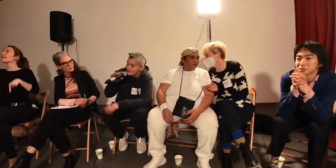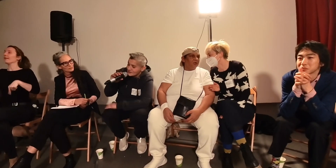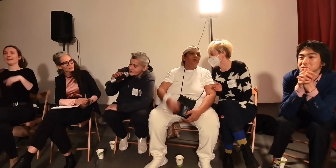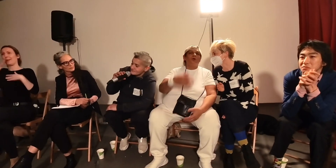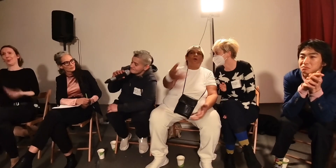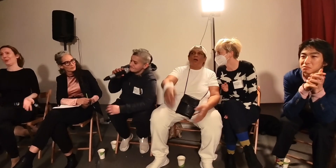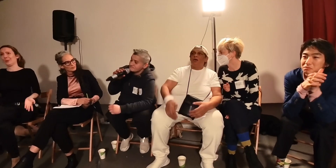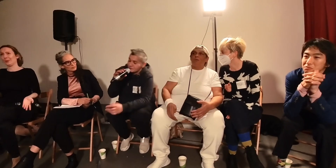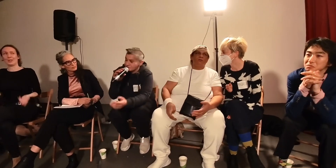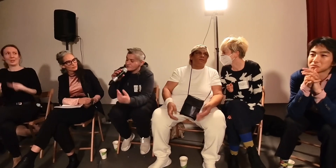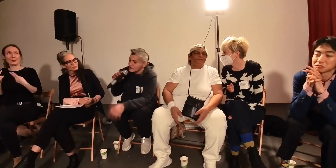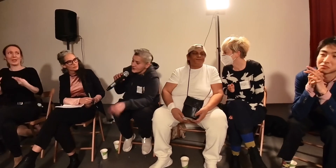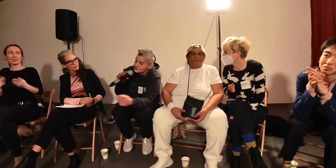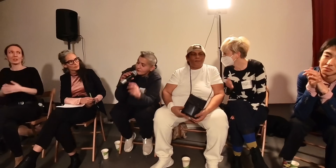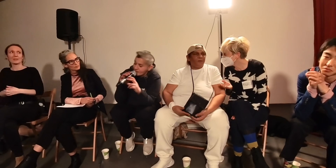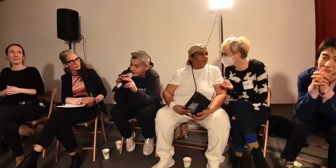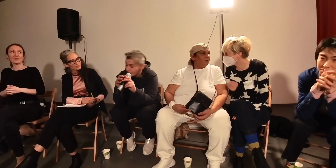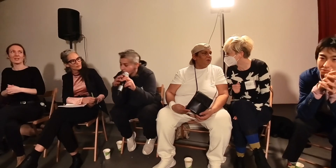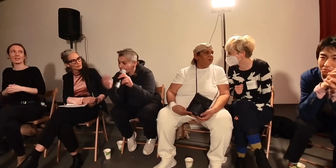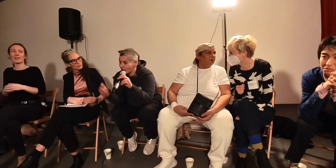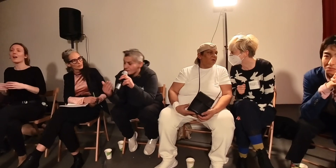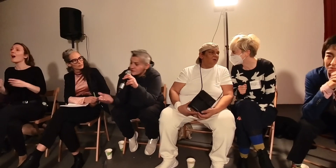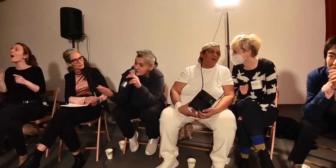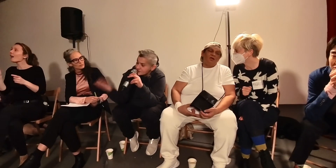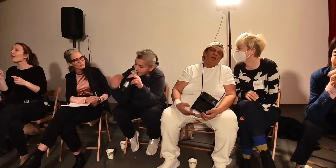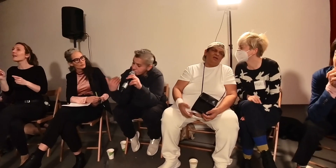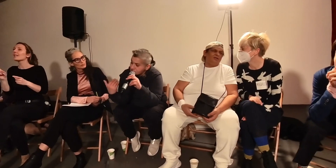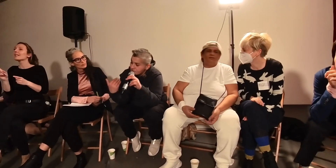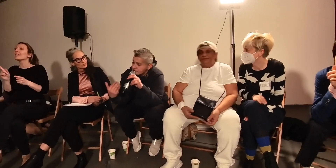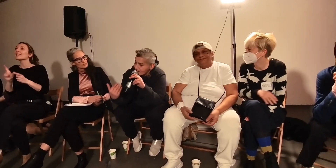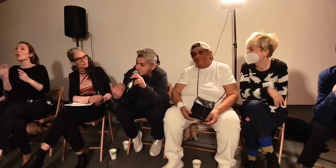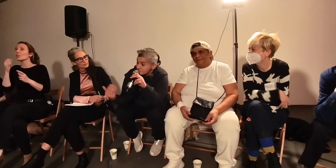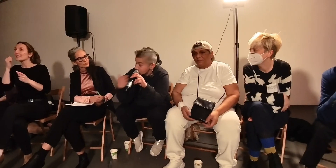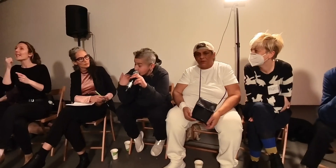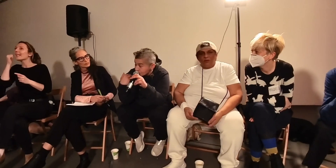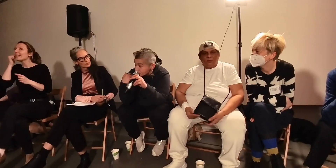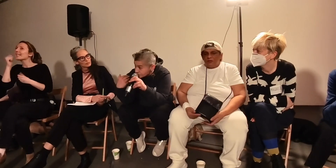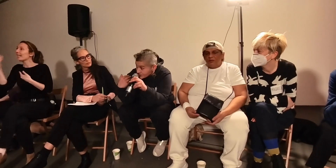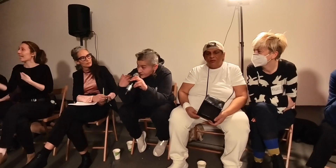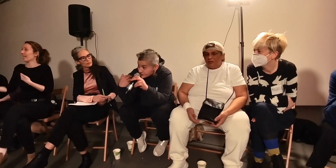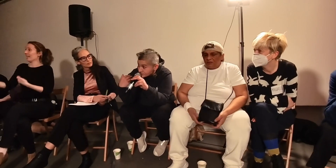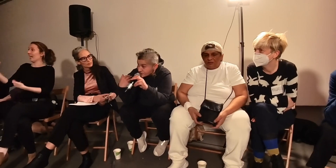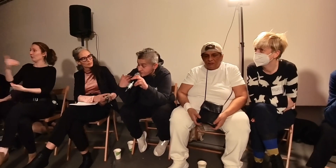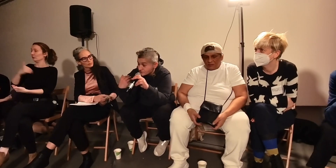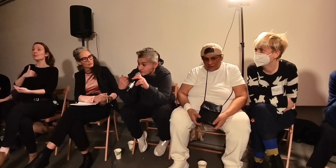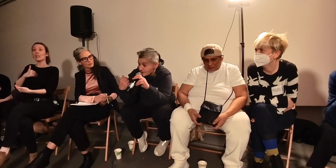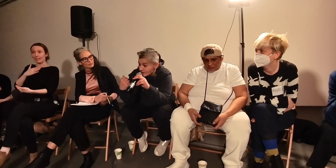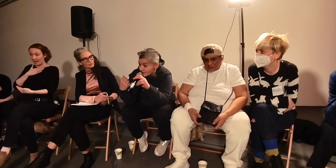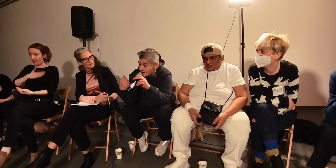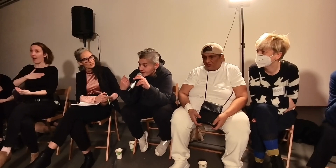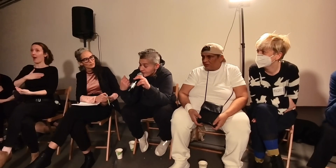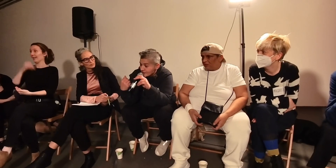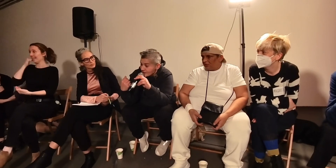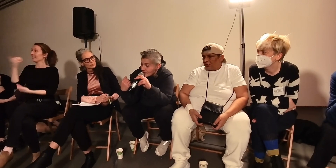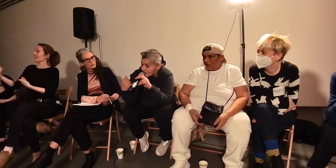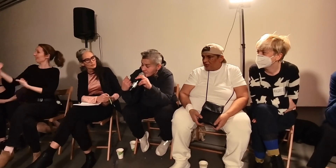řekla jenom, proč jsem říkala to, jako, aby ty lidi teda navštívili nás, my jsme za to vždycky rádi, když nás navštívějí,